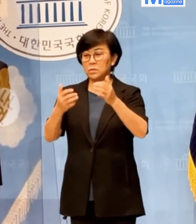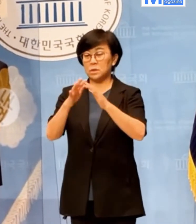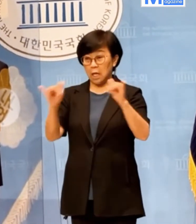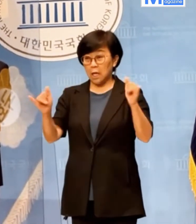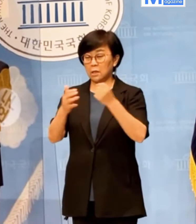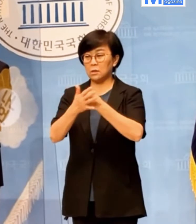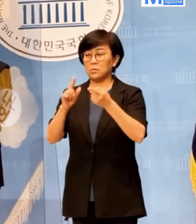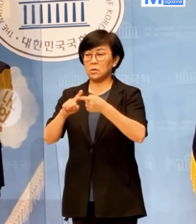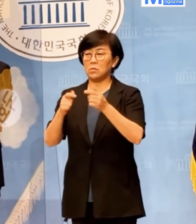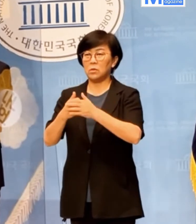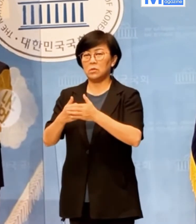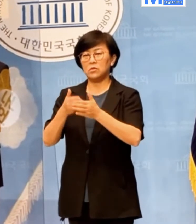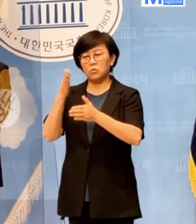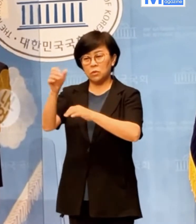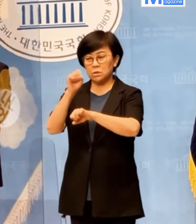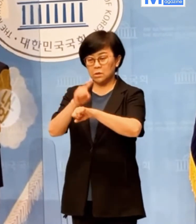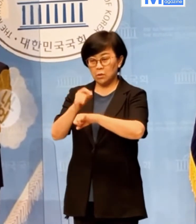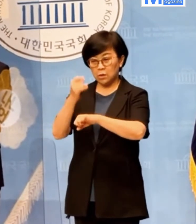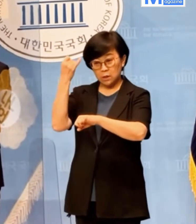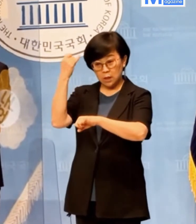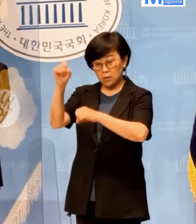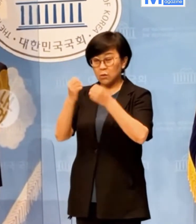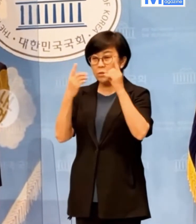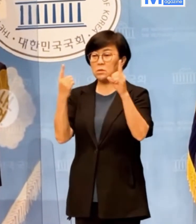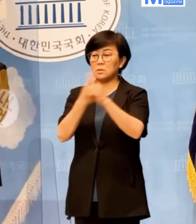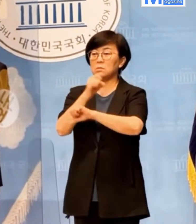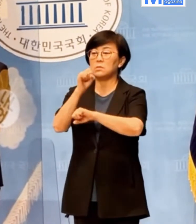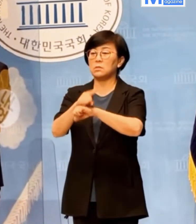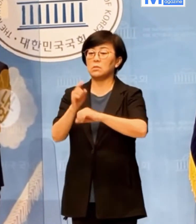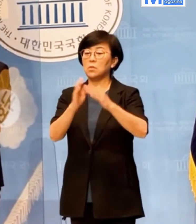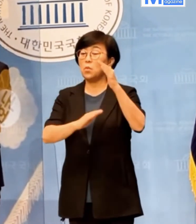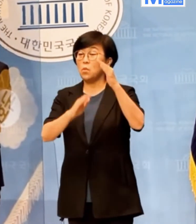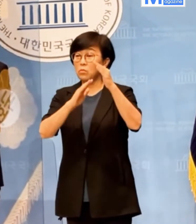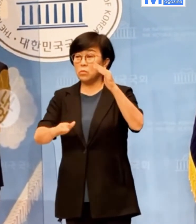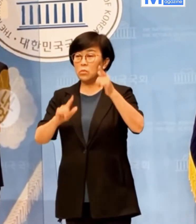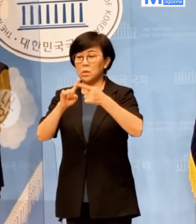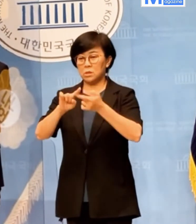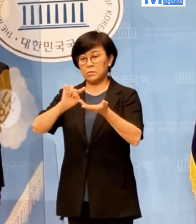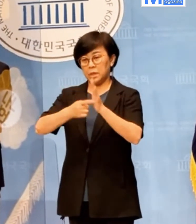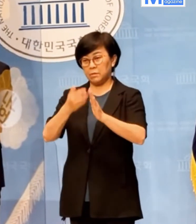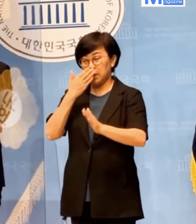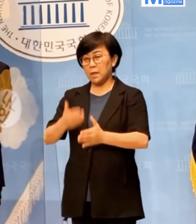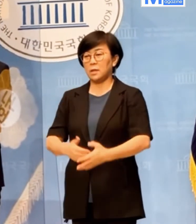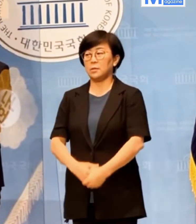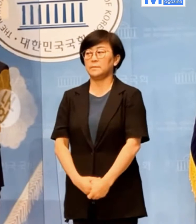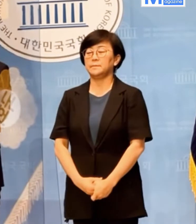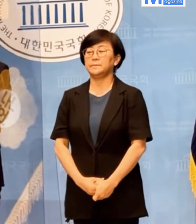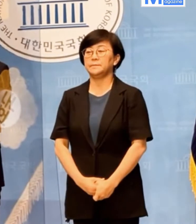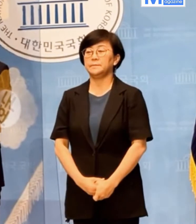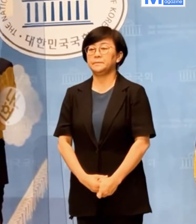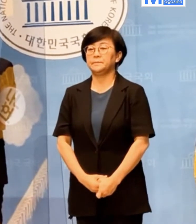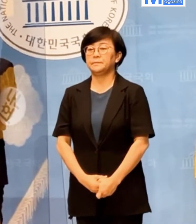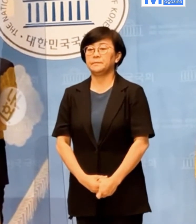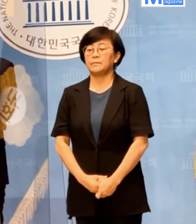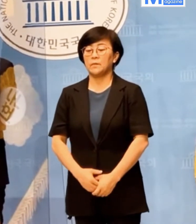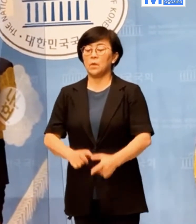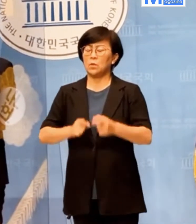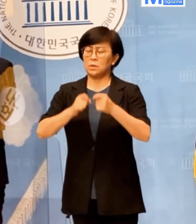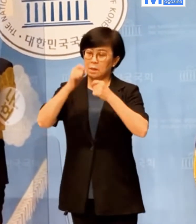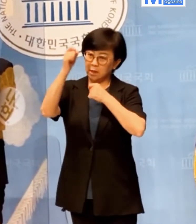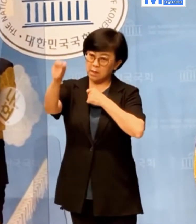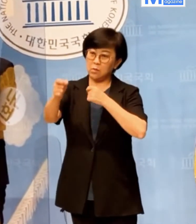전문성과 창의력, 혁신성이 공공부문에서 발휘되도록 하겠습니다.